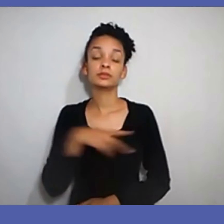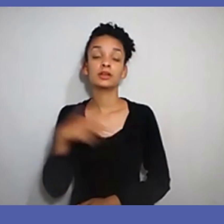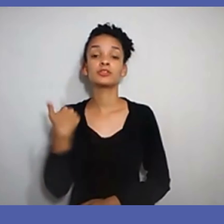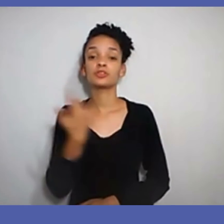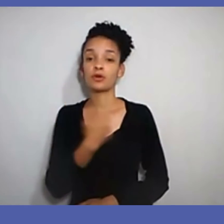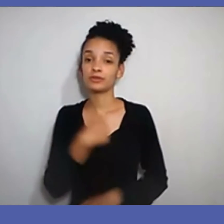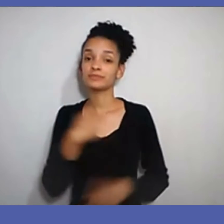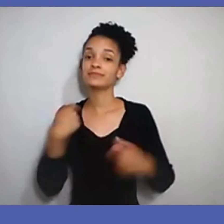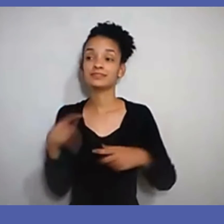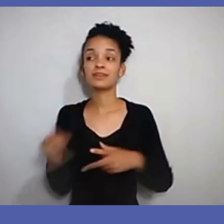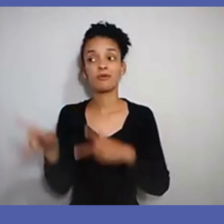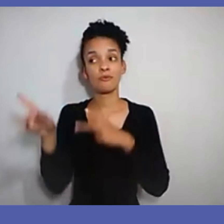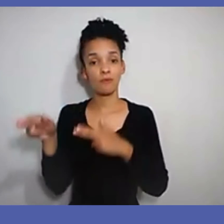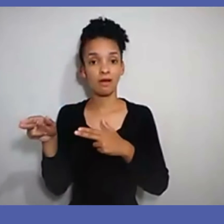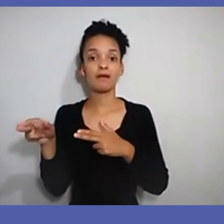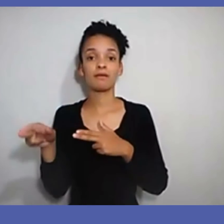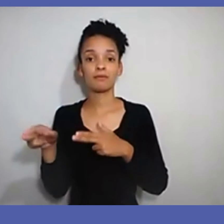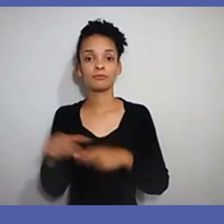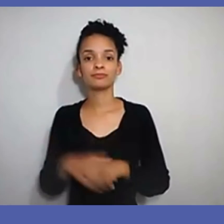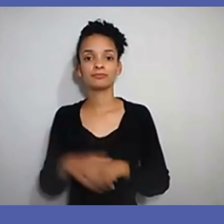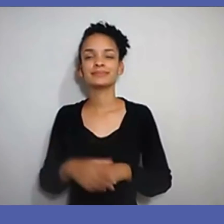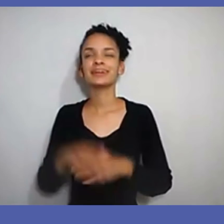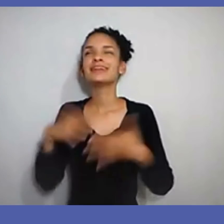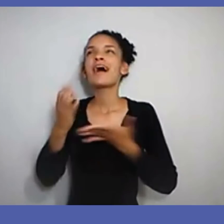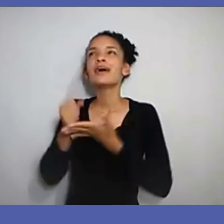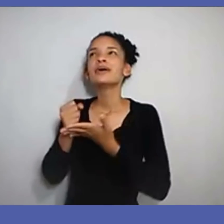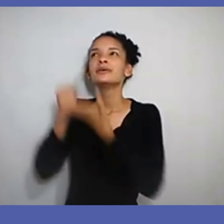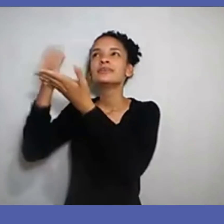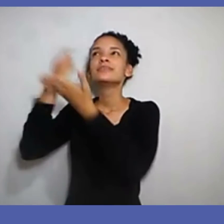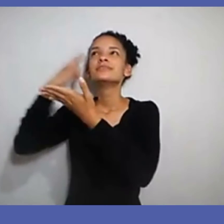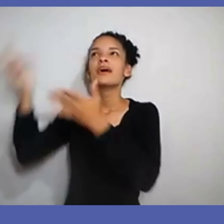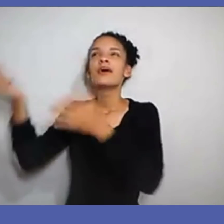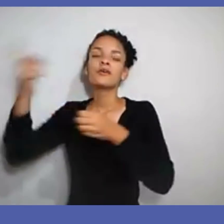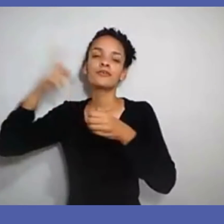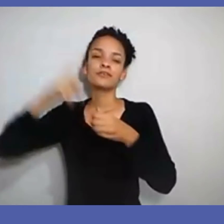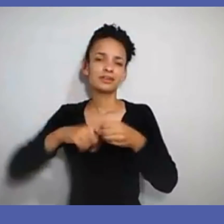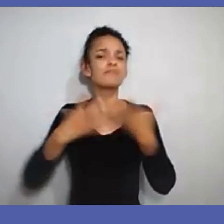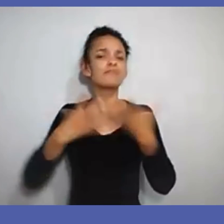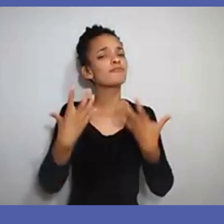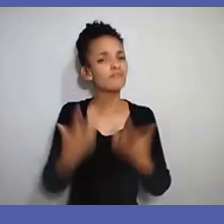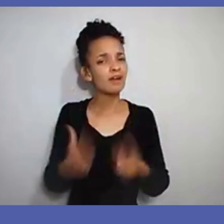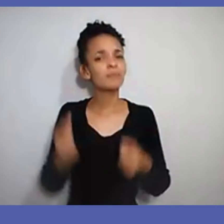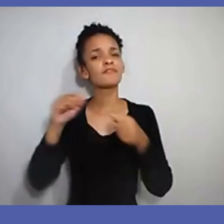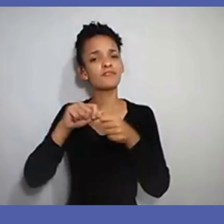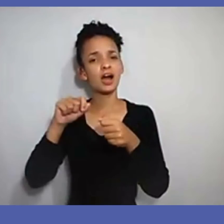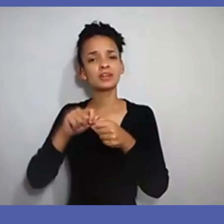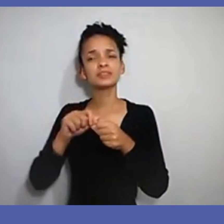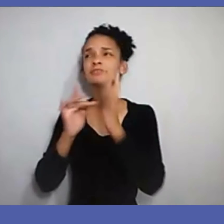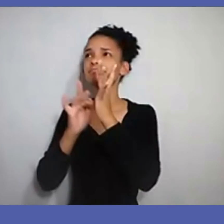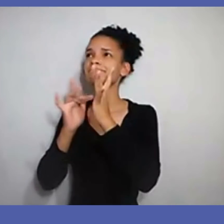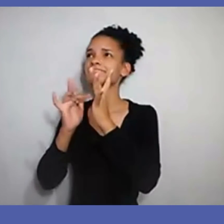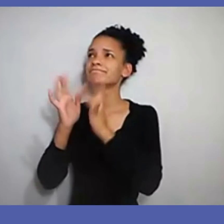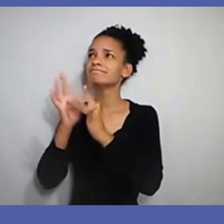vamos trazer o Senhor de volta. Vamos fazer a vontade de Deus, resgatando as pessoas,